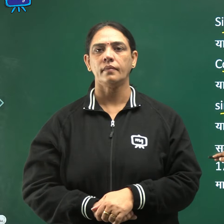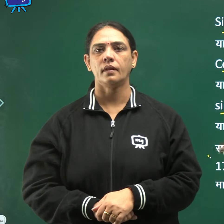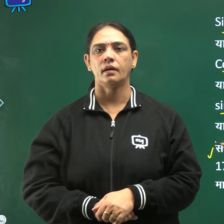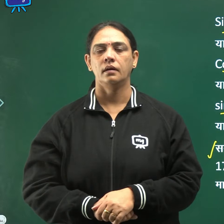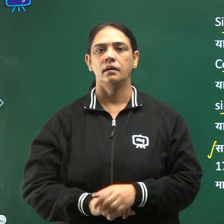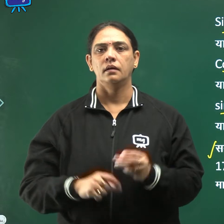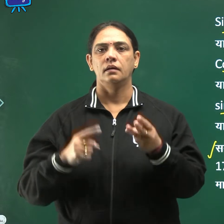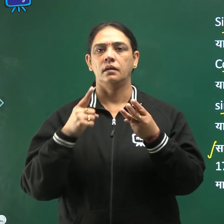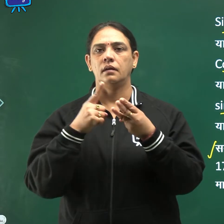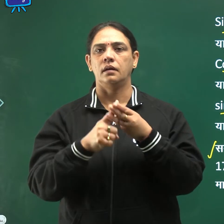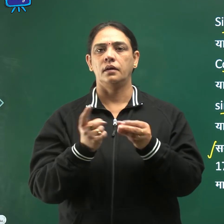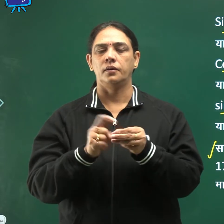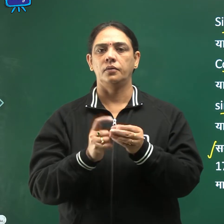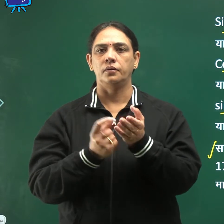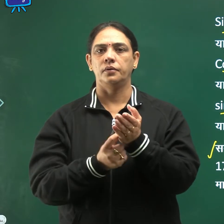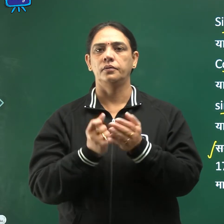समीकरण